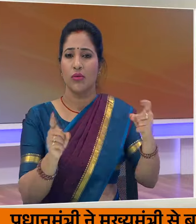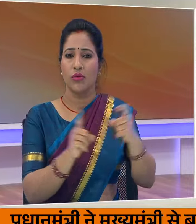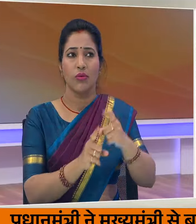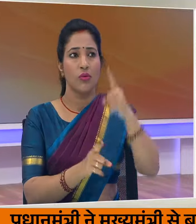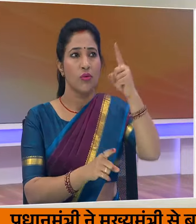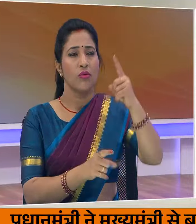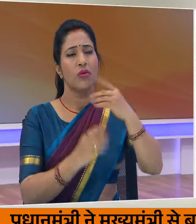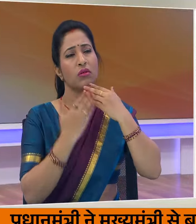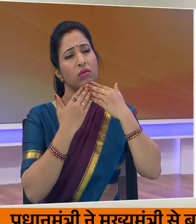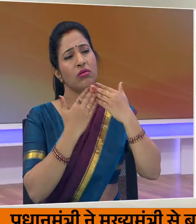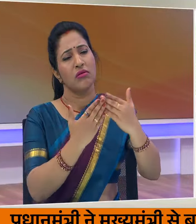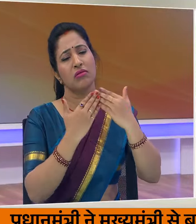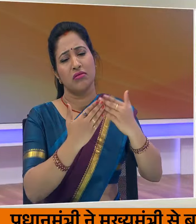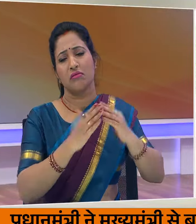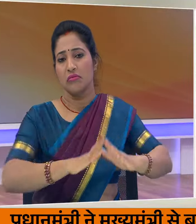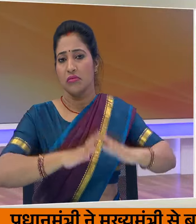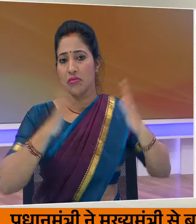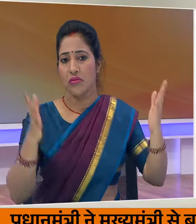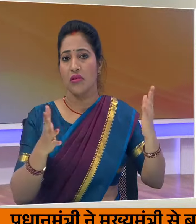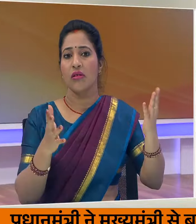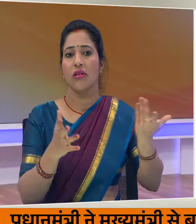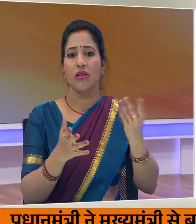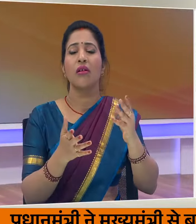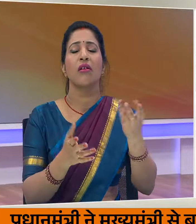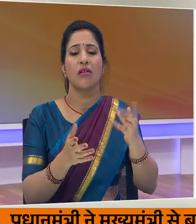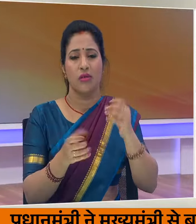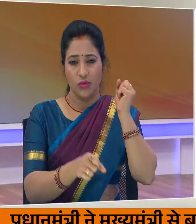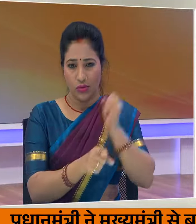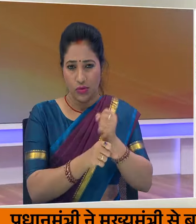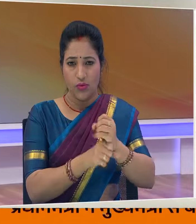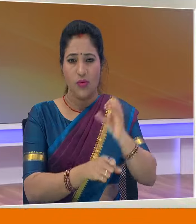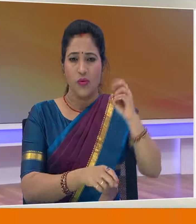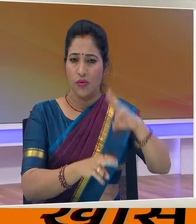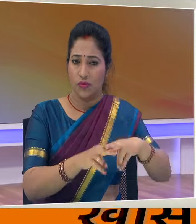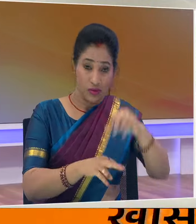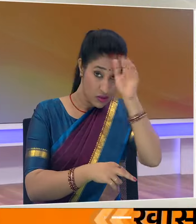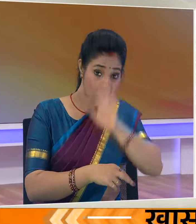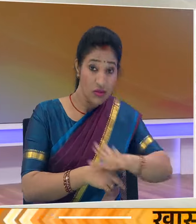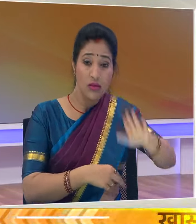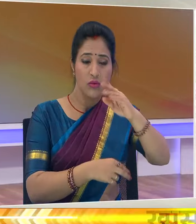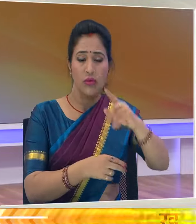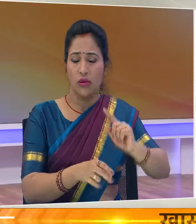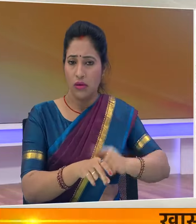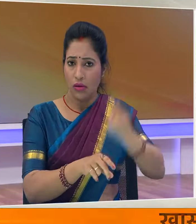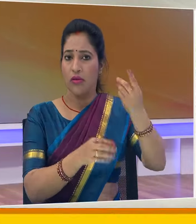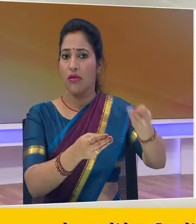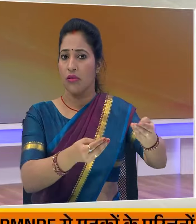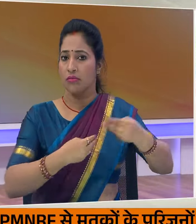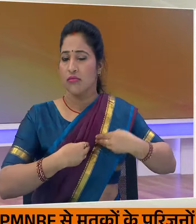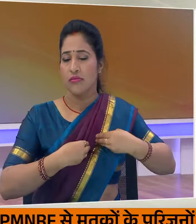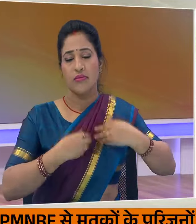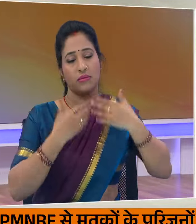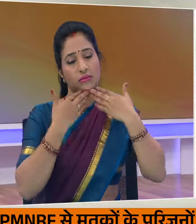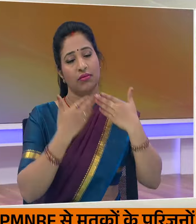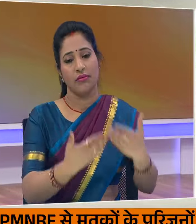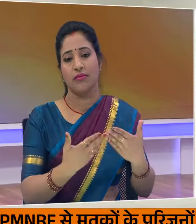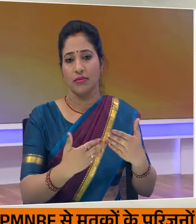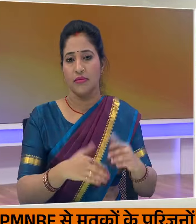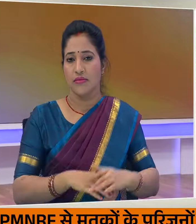माय ग्रैटिट्यूड एंड टू मिनिस्ट्री ऑफ डिफेंस, गवर्नमेंट ऑफ इंडिया, जो मुझे ये बहुत बड़ा सम्मान दिया है आज।